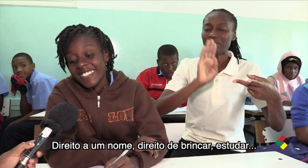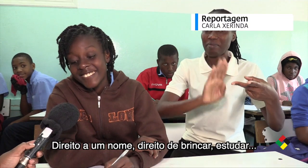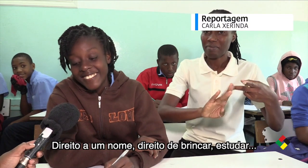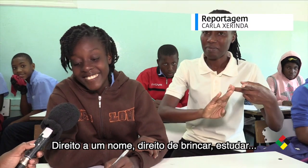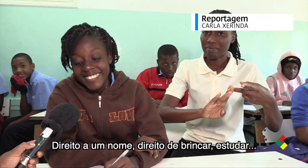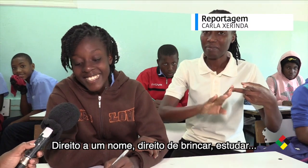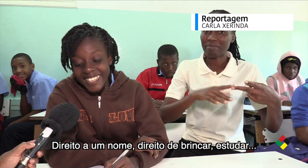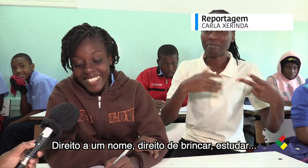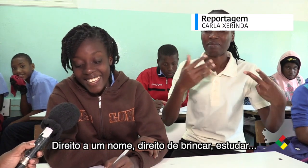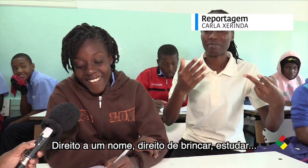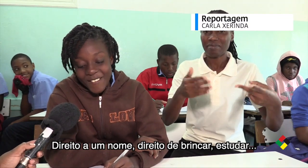direito de